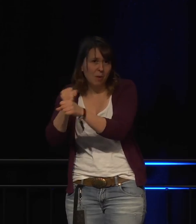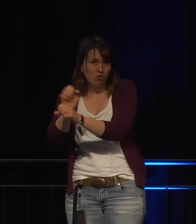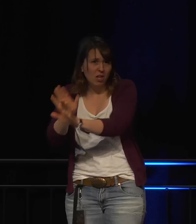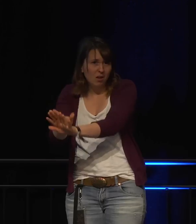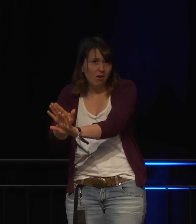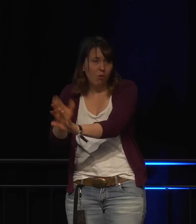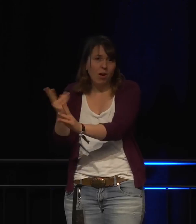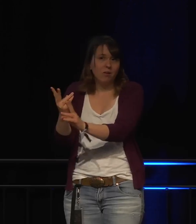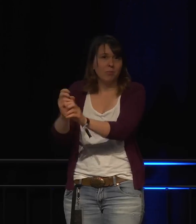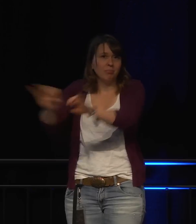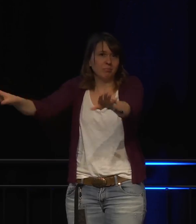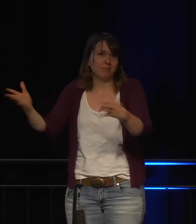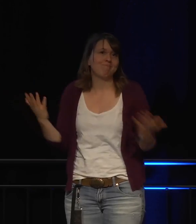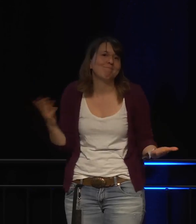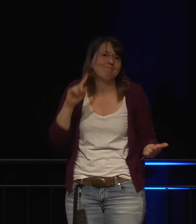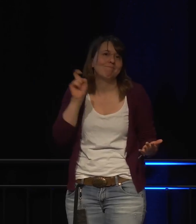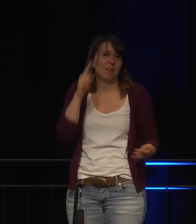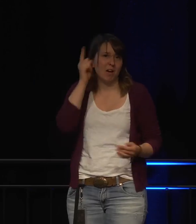un día. ¿Todo el mundo sabe?